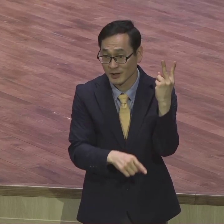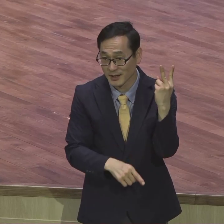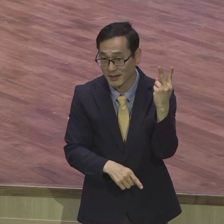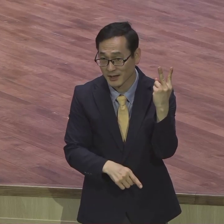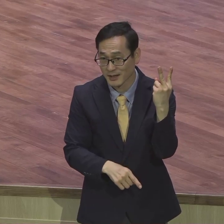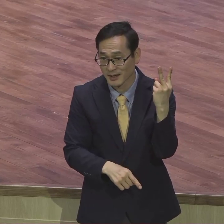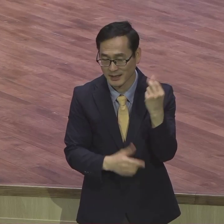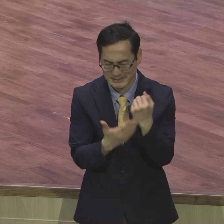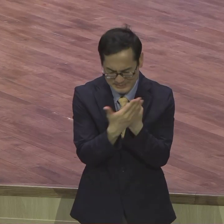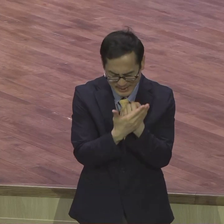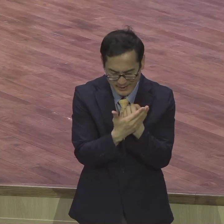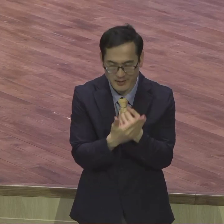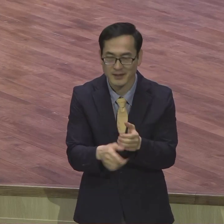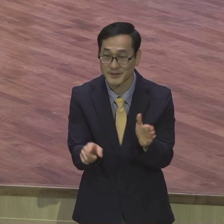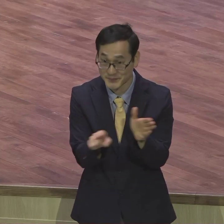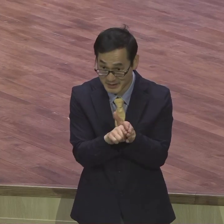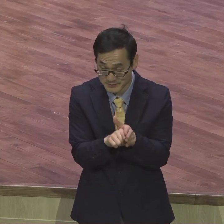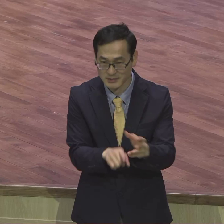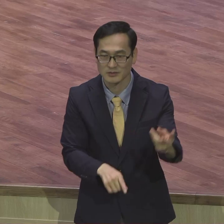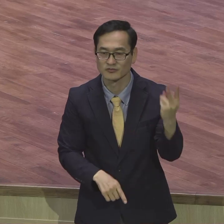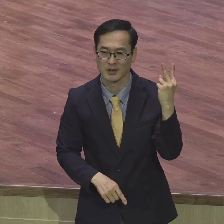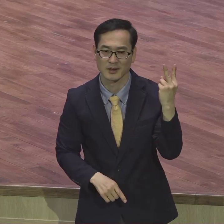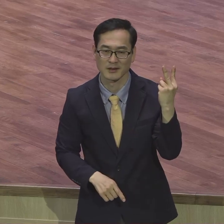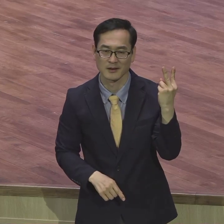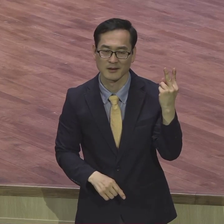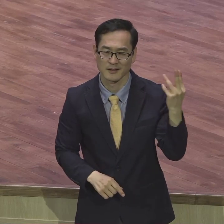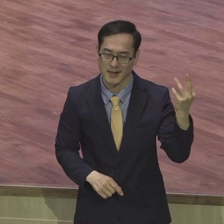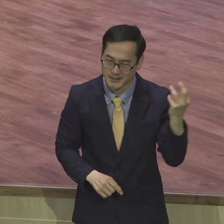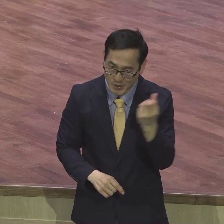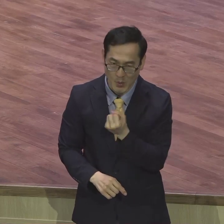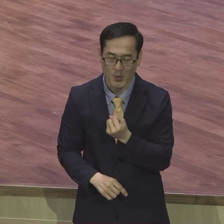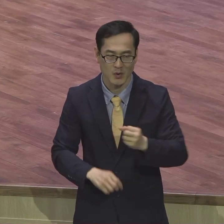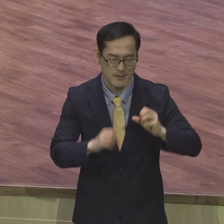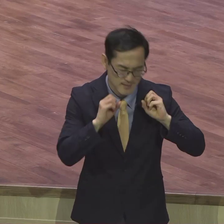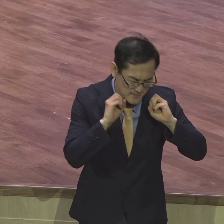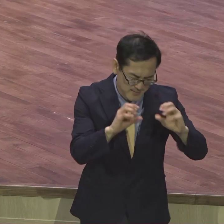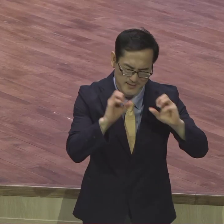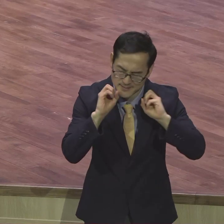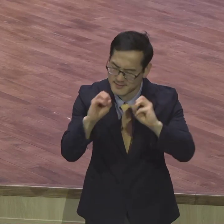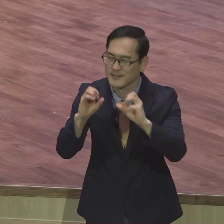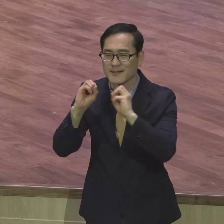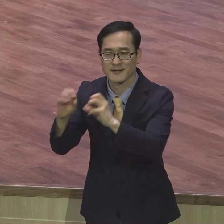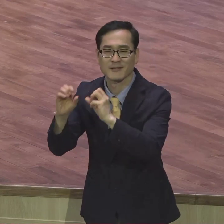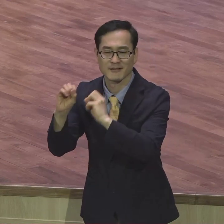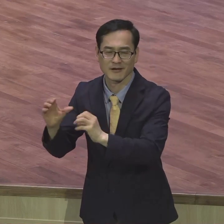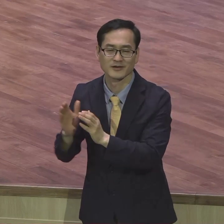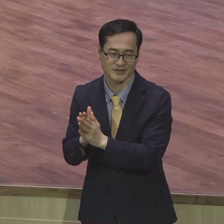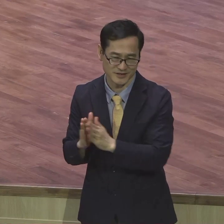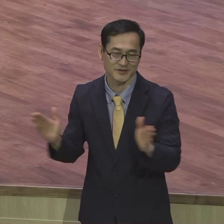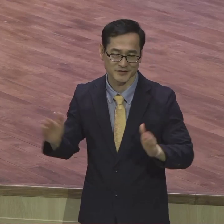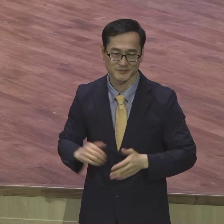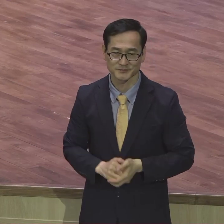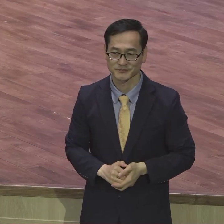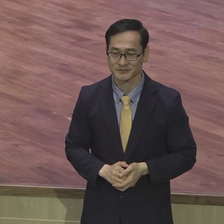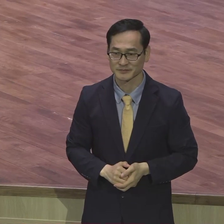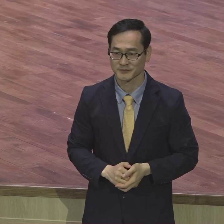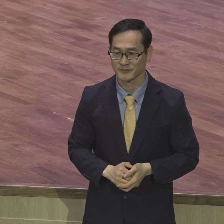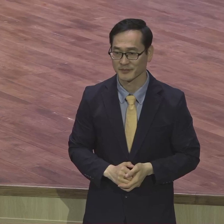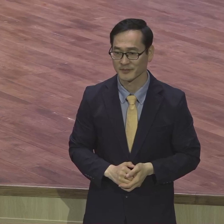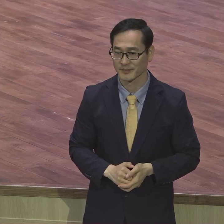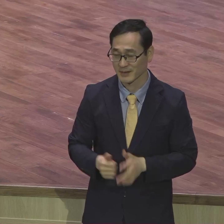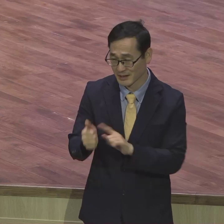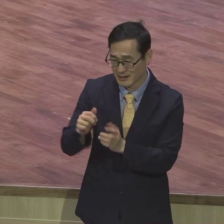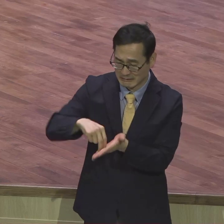오직 은혜 오직 믿음 전도자가 되어있습니다. 이분이요 불황아 같은